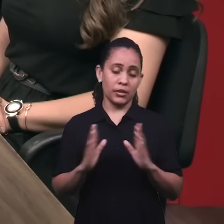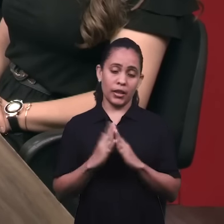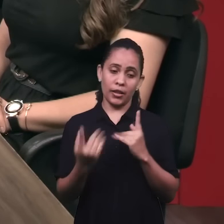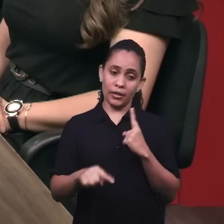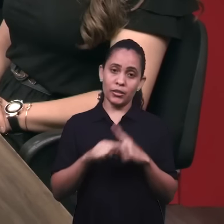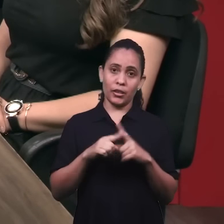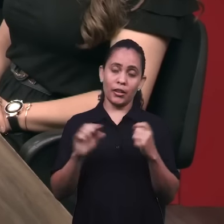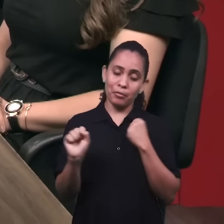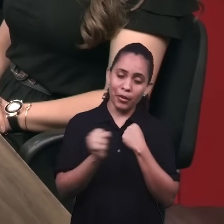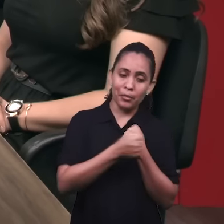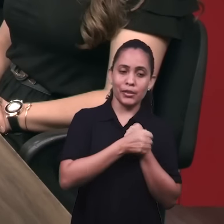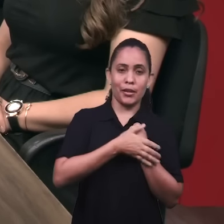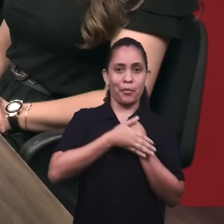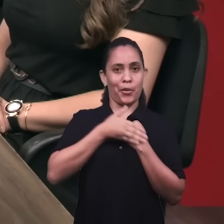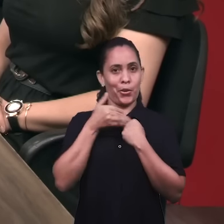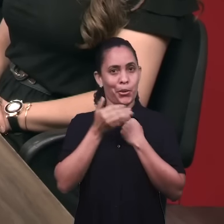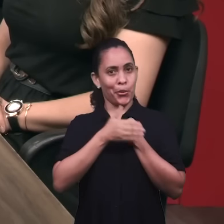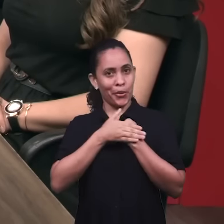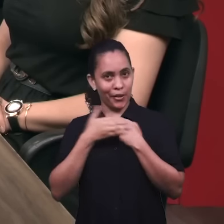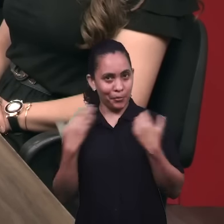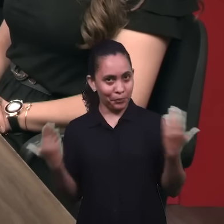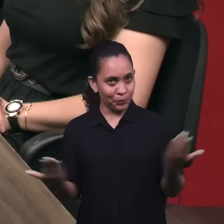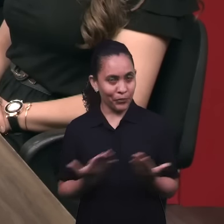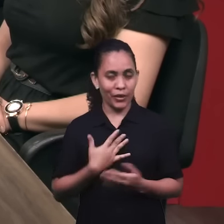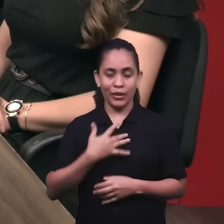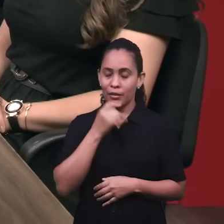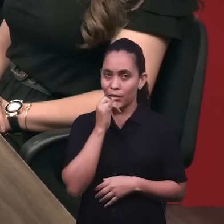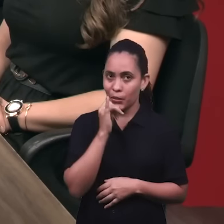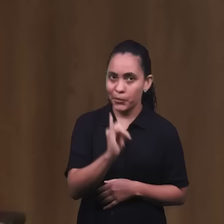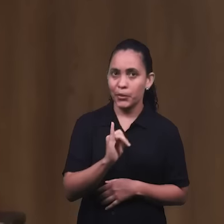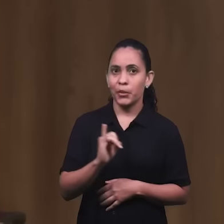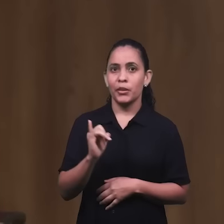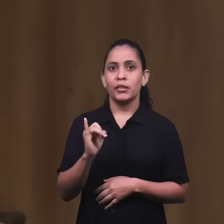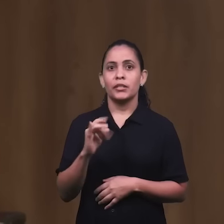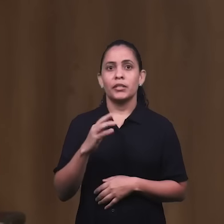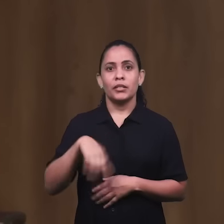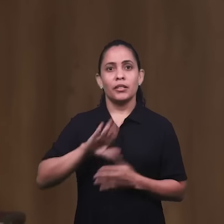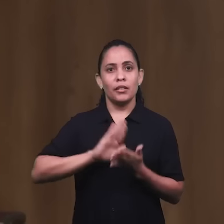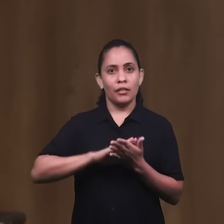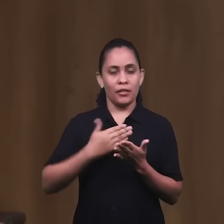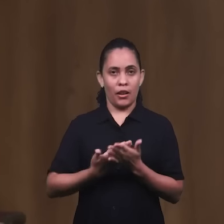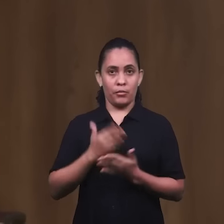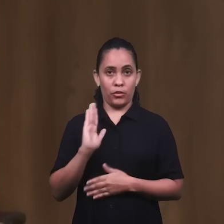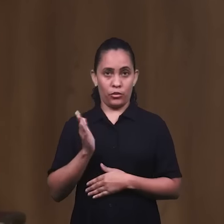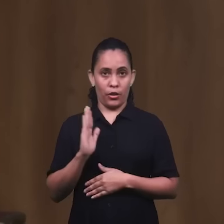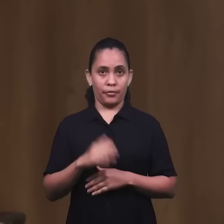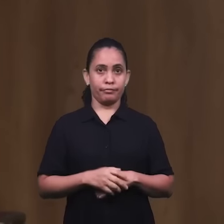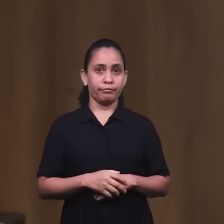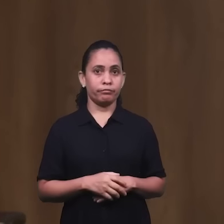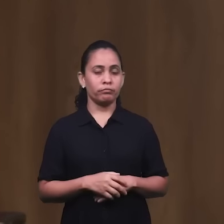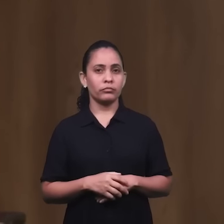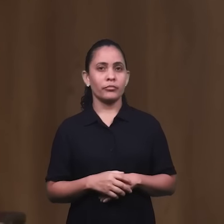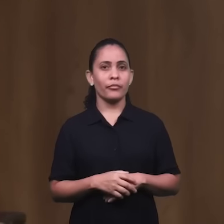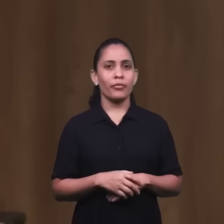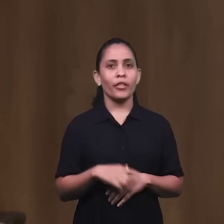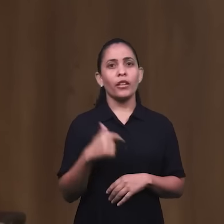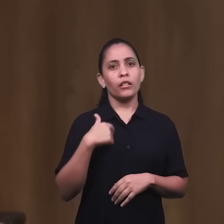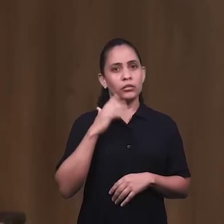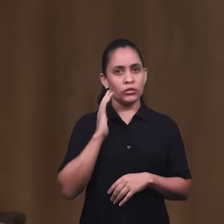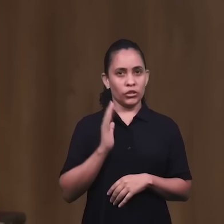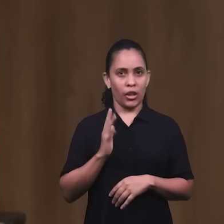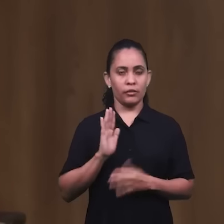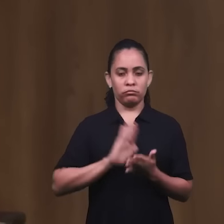está aqui para abraçar, para acolher. É verdade. E agora eu quero voltar um pouquinho mais para aqueles irmãos que já são intérpretes. Priscila, olha, já